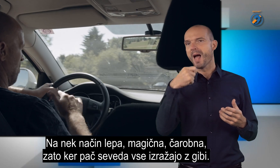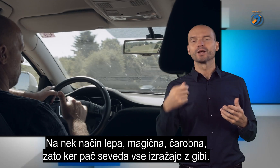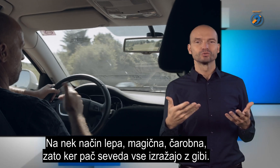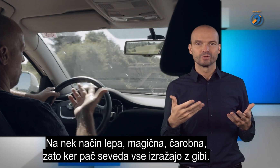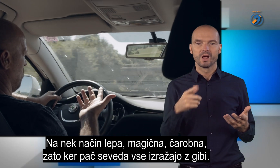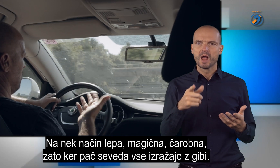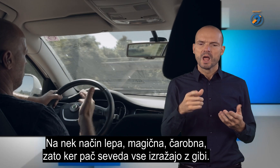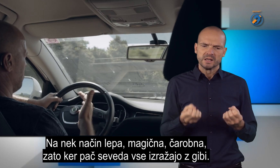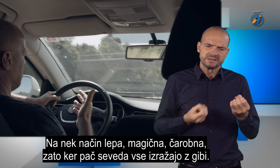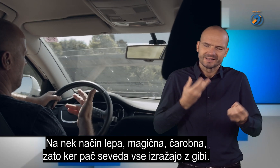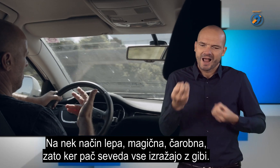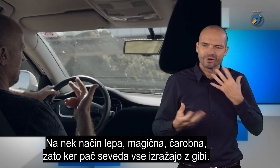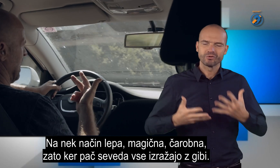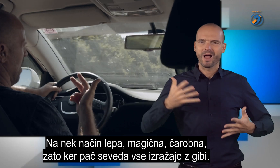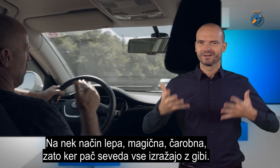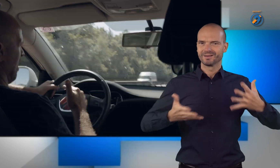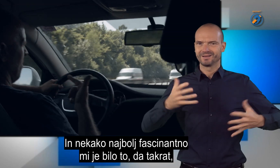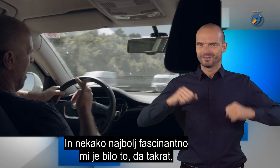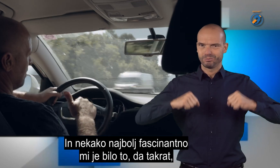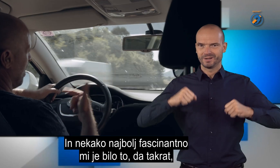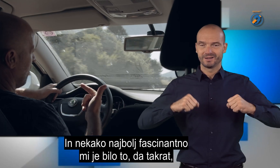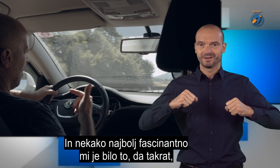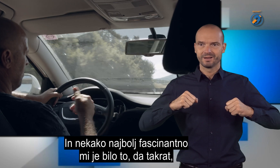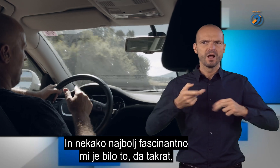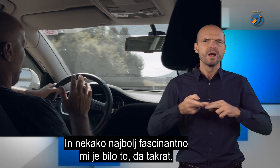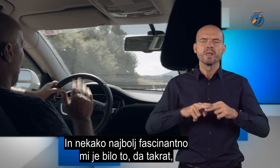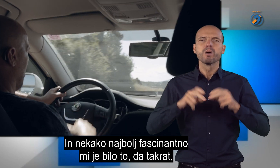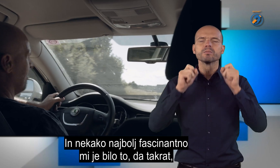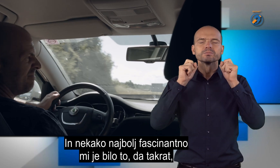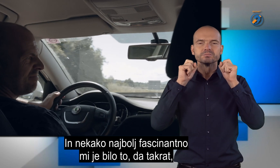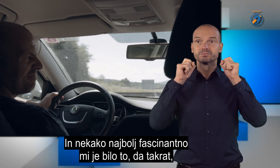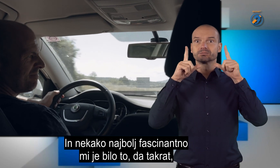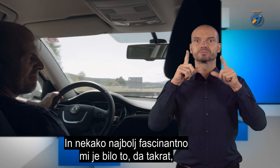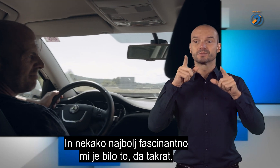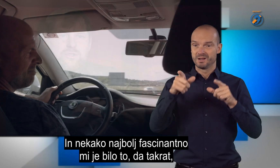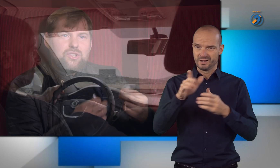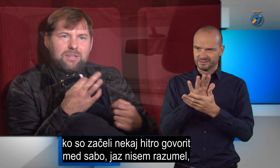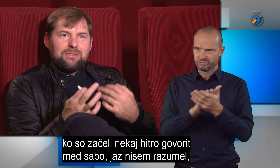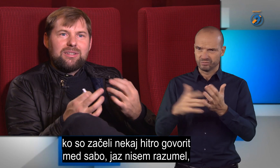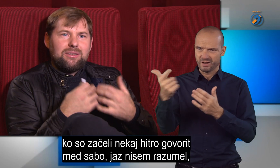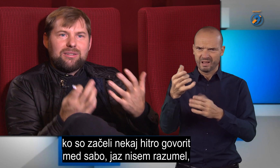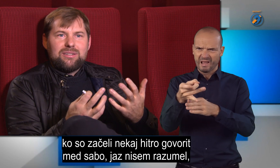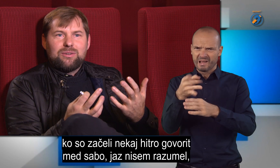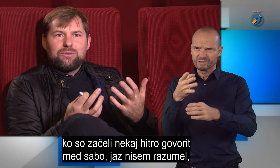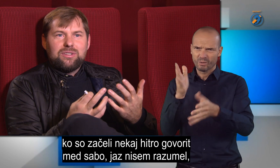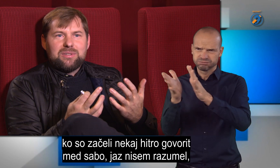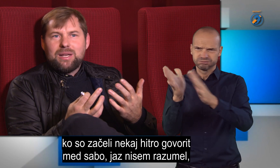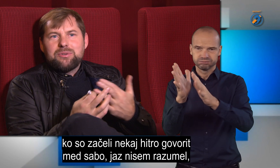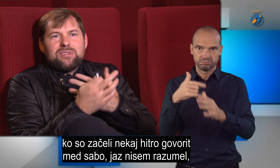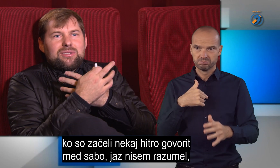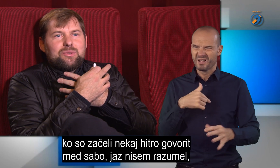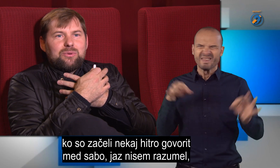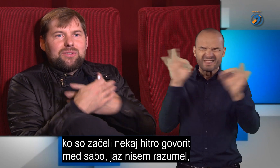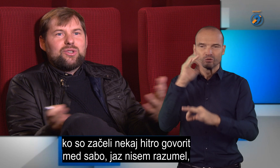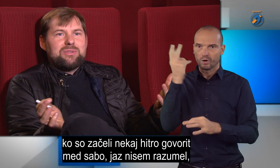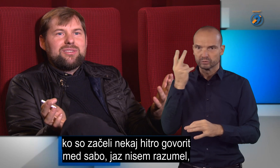vse izražajo z gibi. In nekako najbolj fascinantno mi je bilo to, da takrat, ko so začeli hitro nekaj govoriti med sabo,